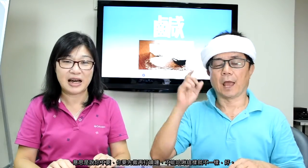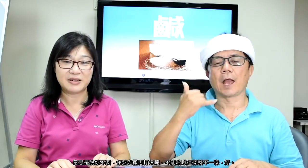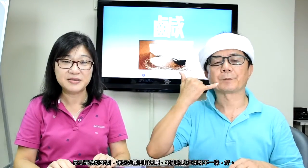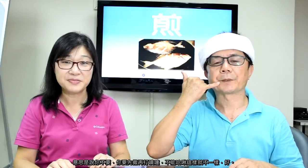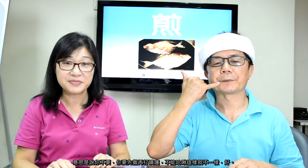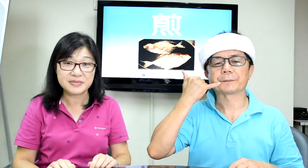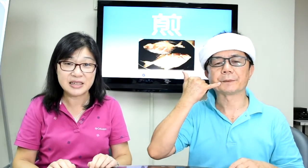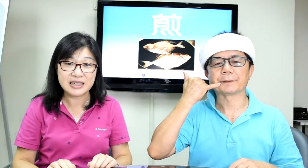好。